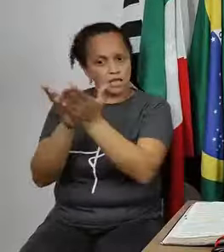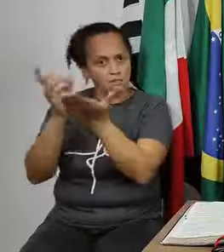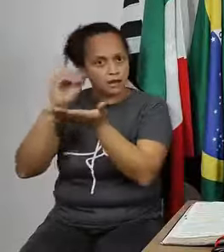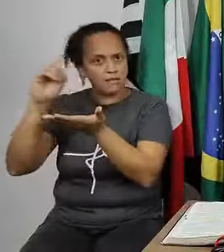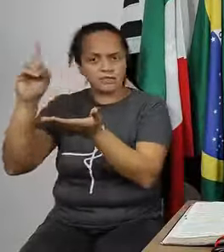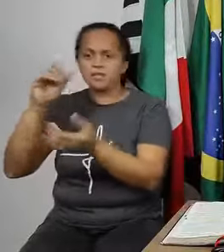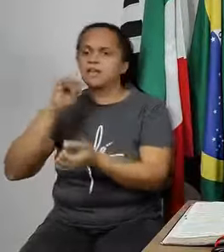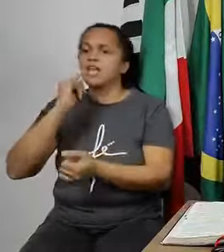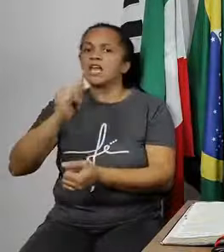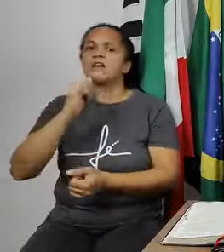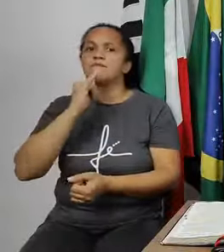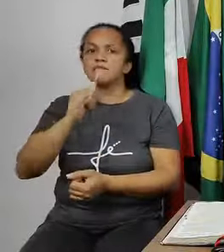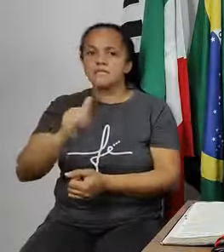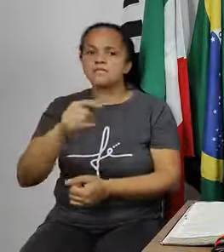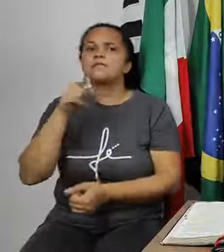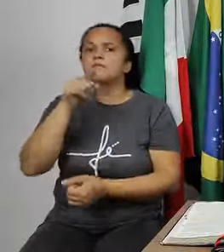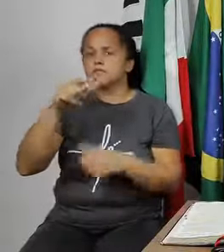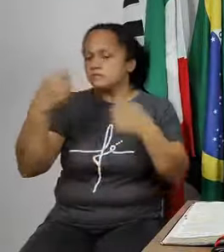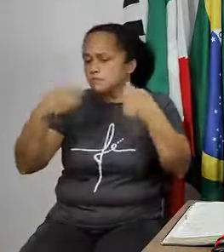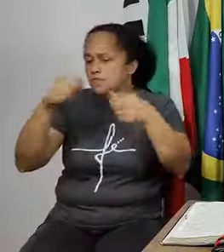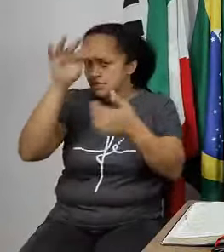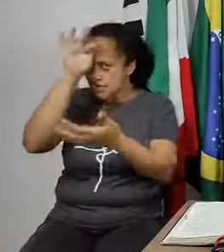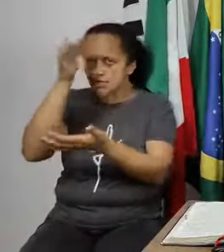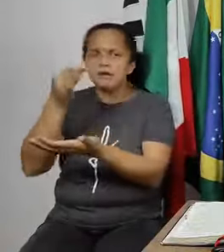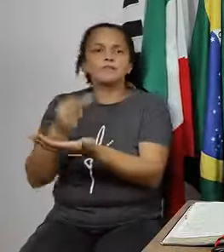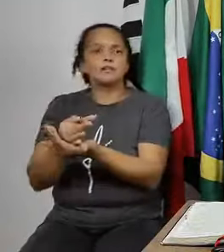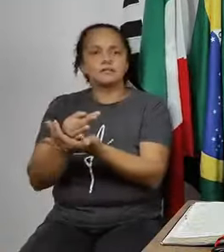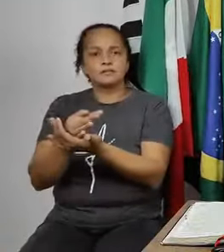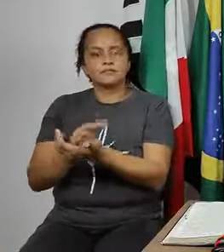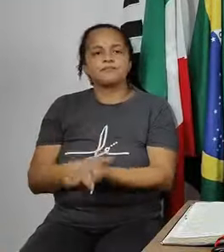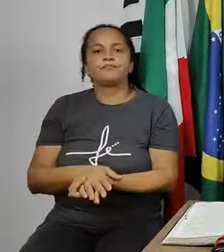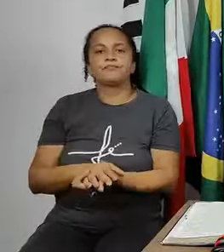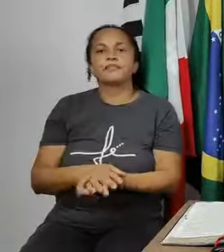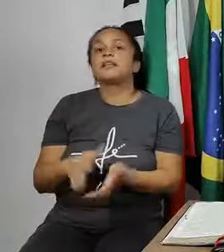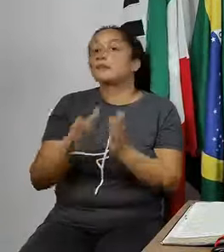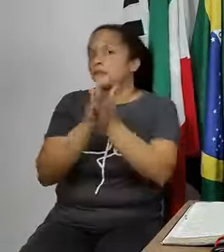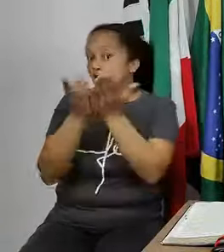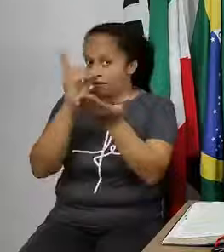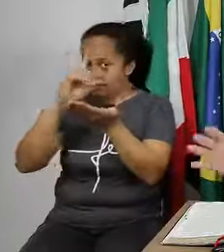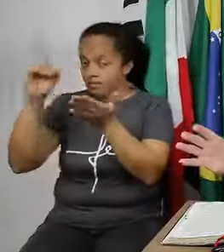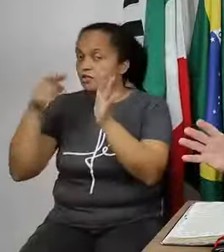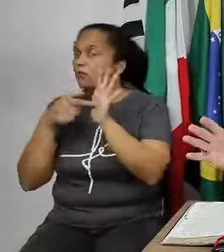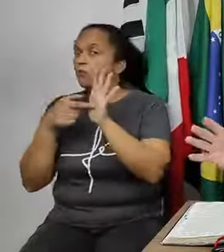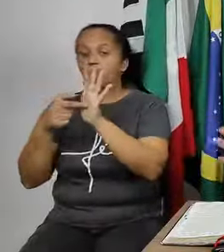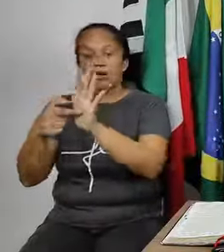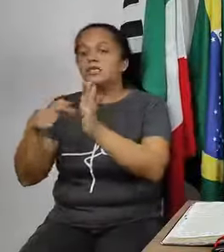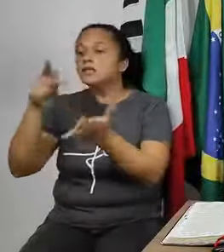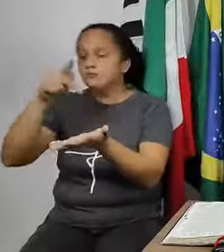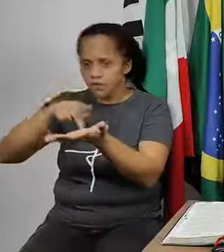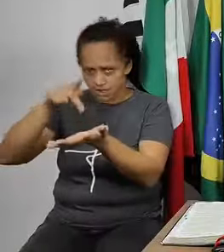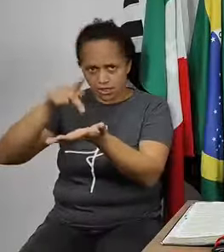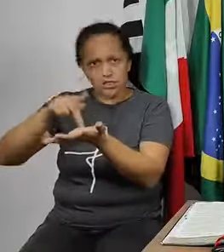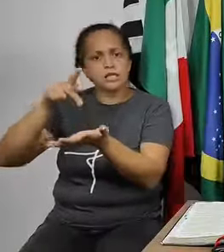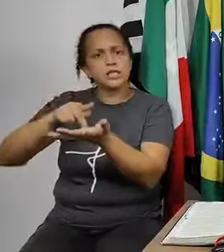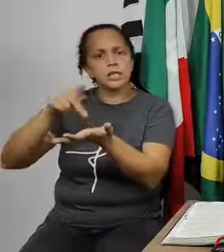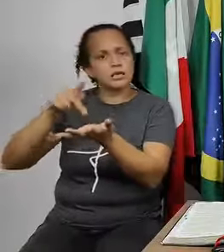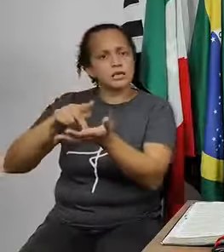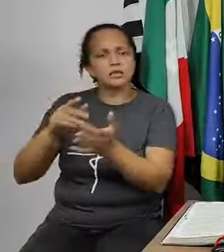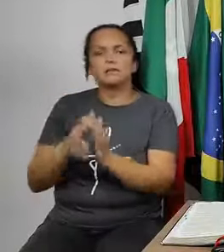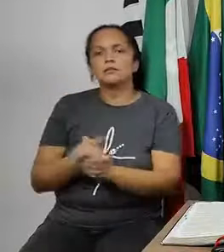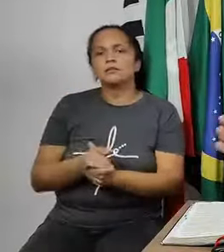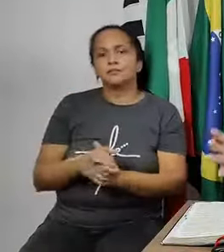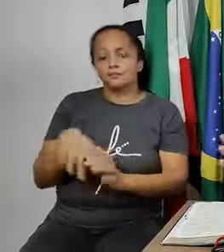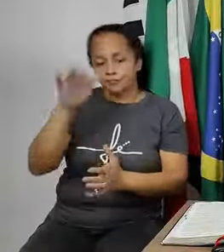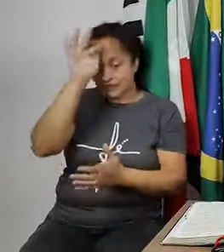palavra. Para a fé, o que Deus declara em sua palavra é verdade absoluta. A